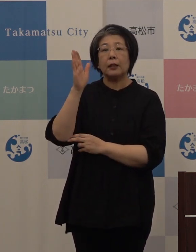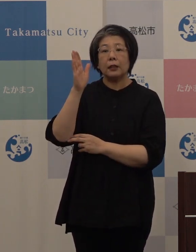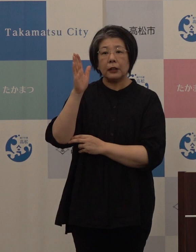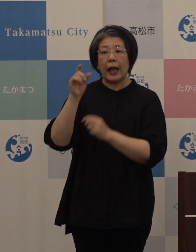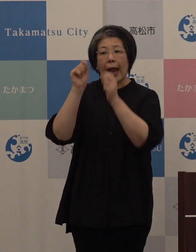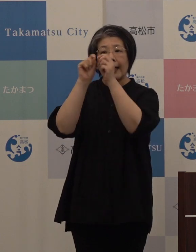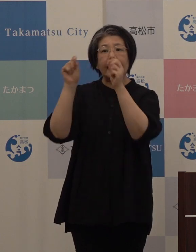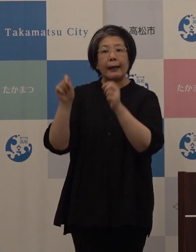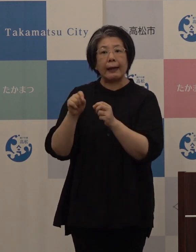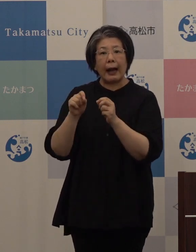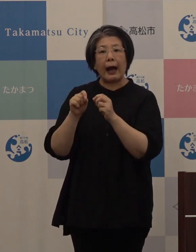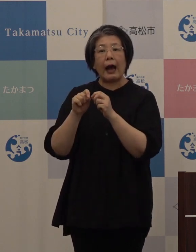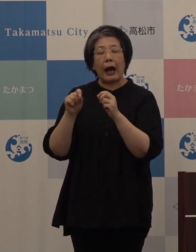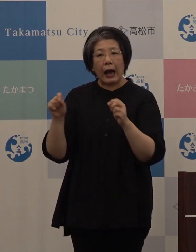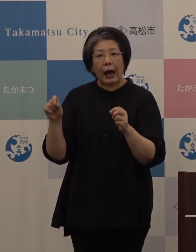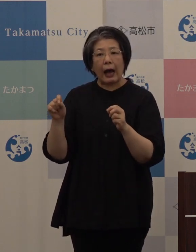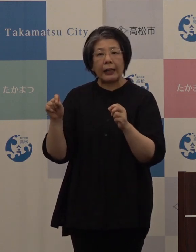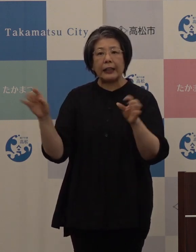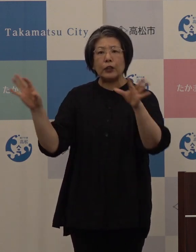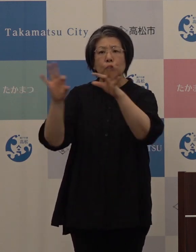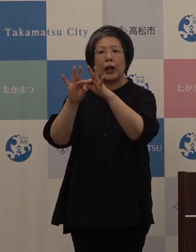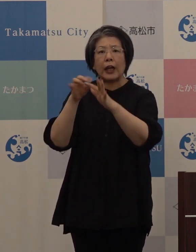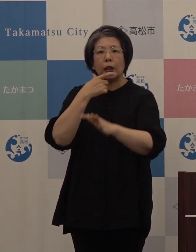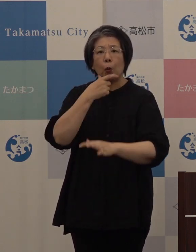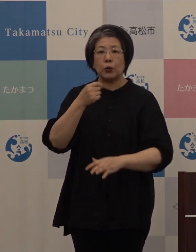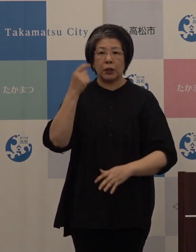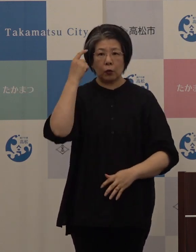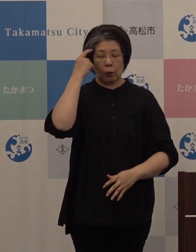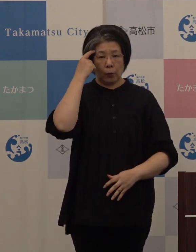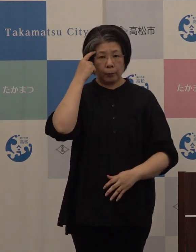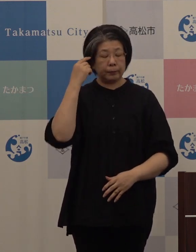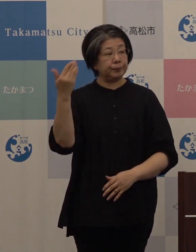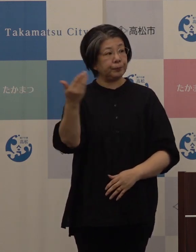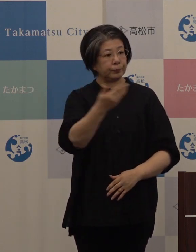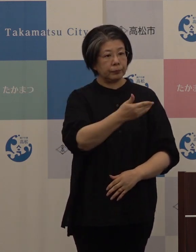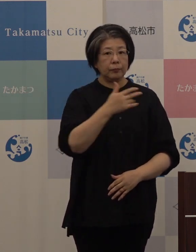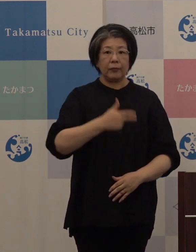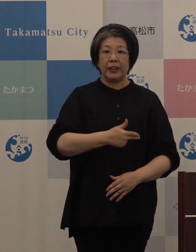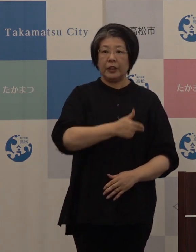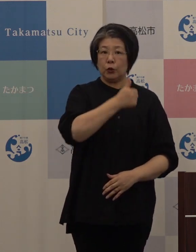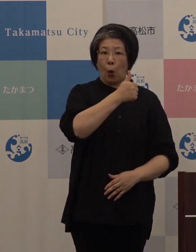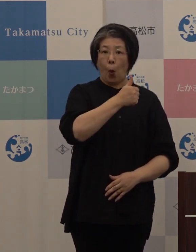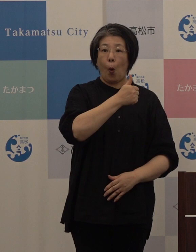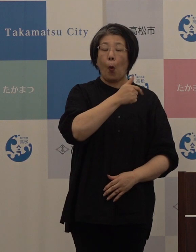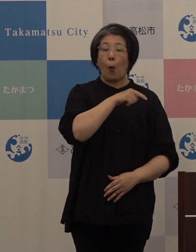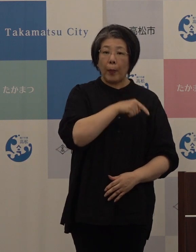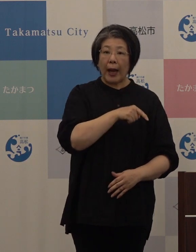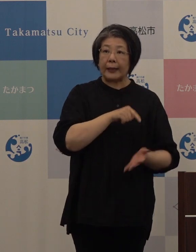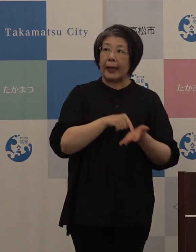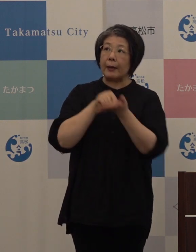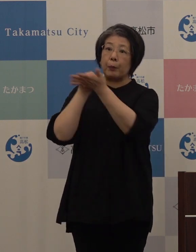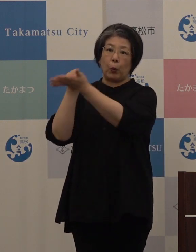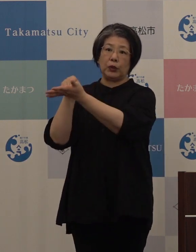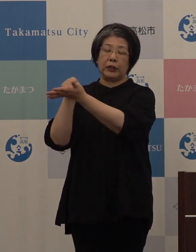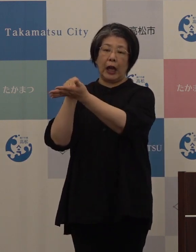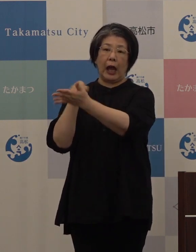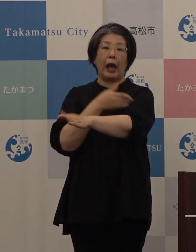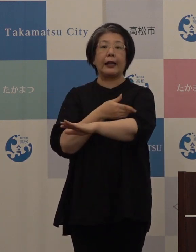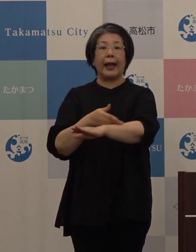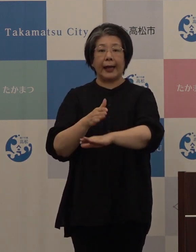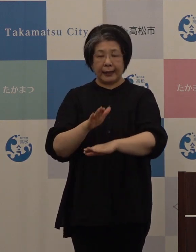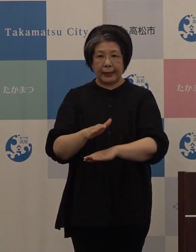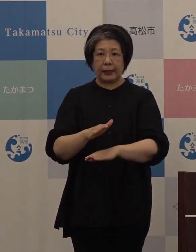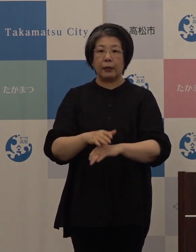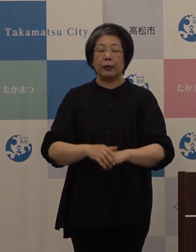結果を出してほしいということでございます。 まあ、市長名で申し入れられているということは、ある程度こうしてこういう形にしてほしい